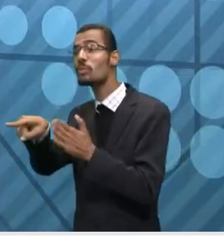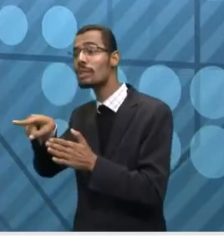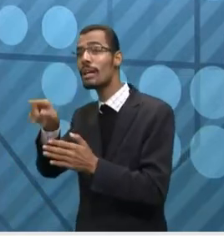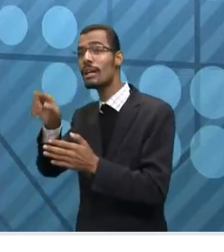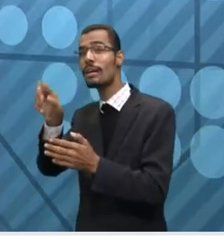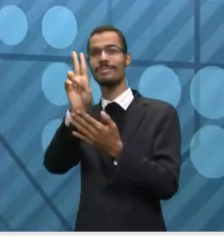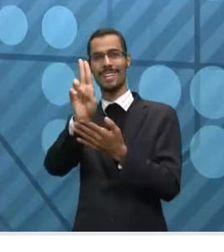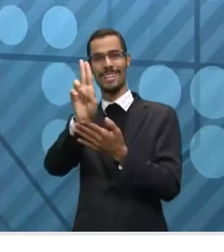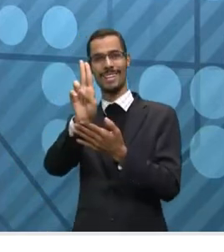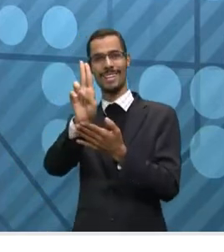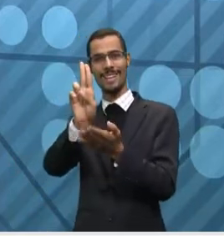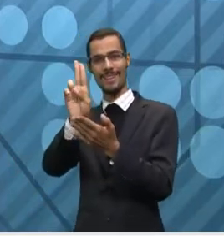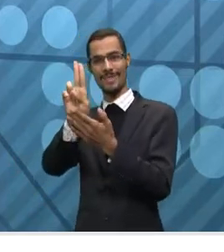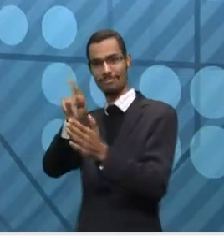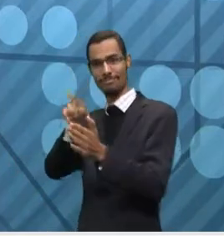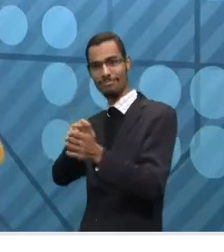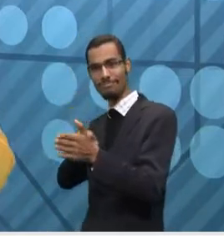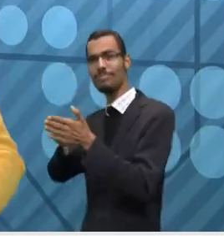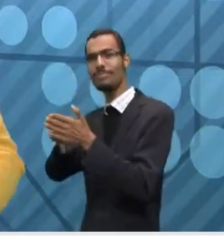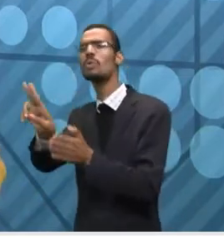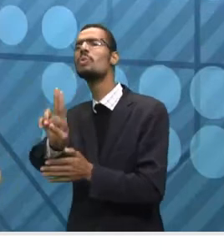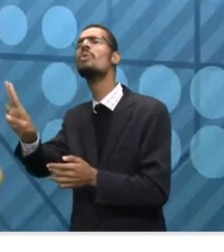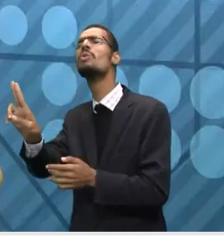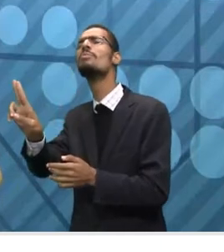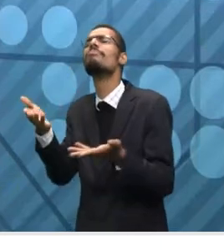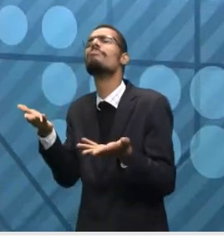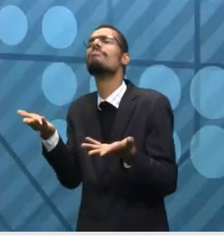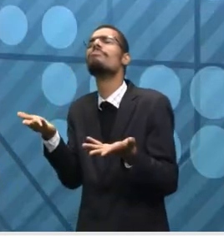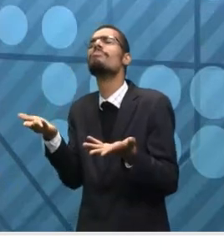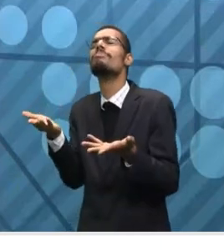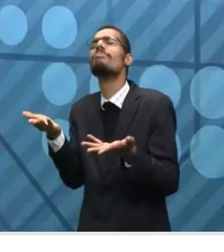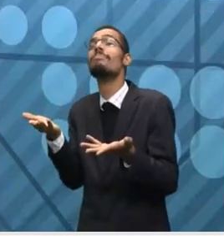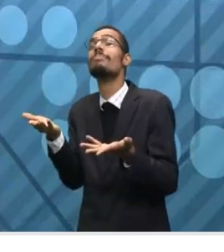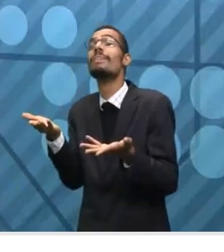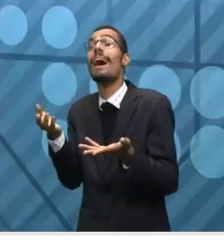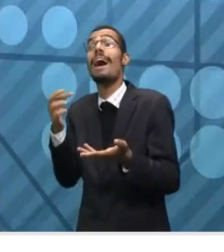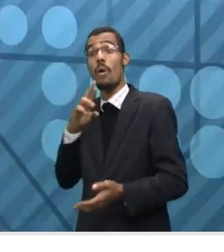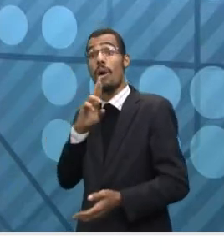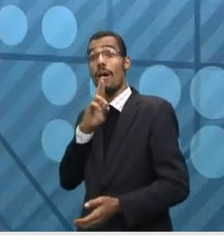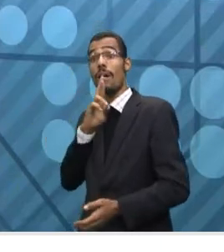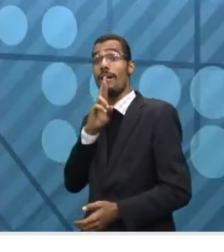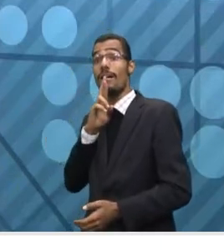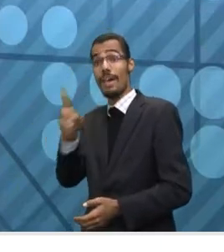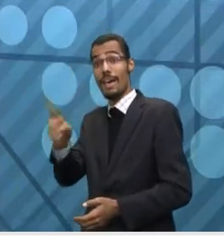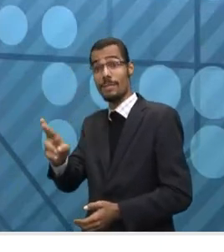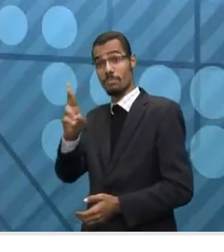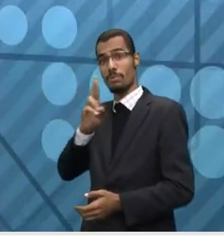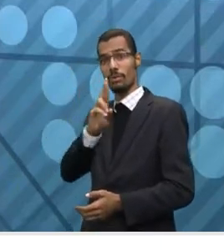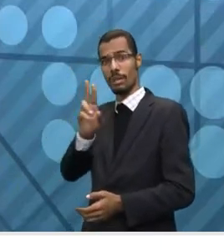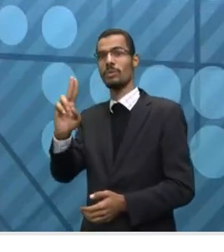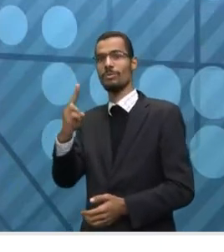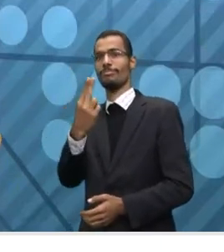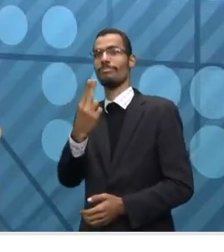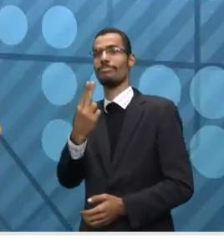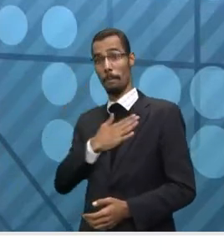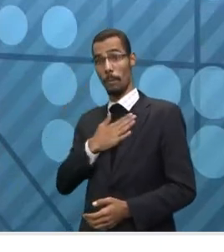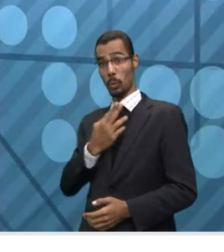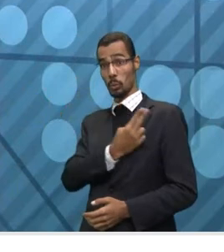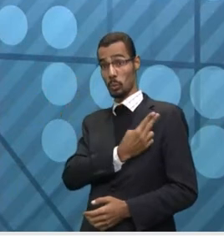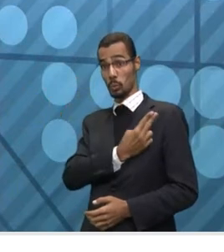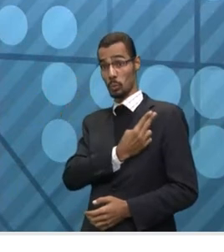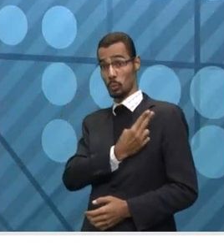a palma da minha mão fica para frente, né? Então, qual o seu nome? Quando eu vou responder o meu nome, é o contrário. Então,